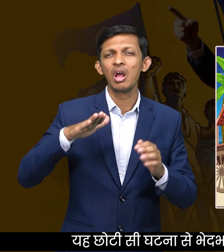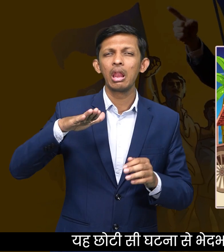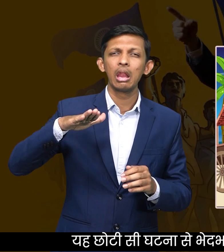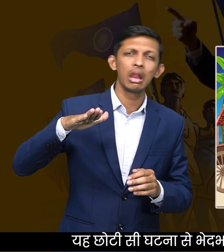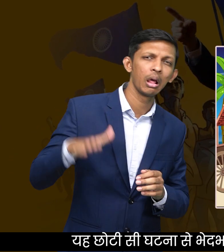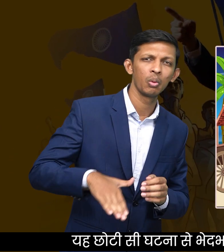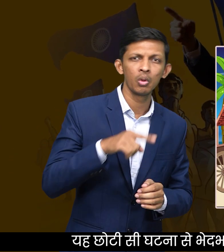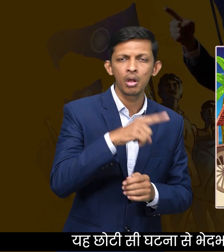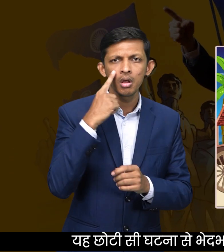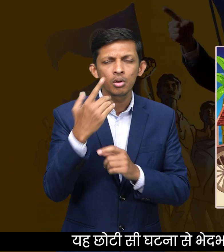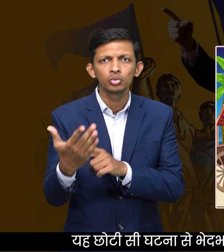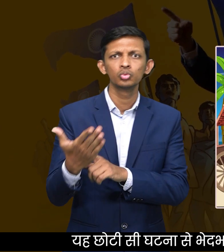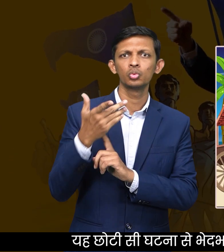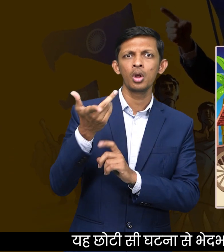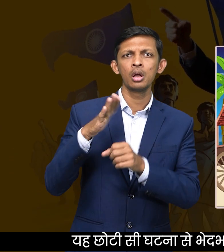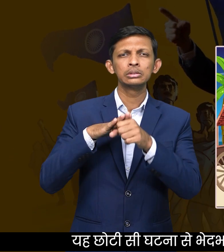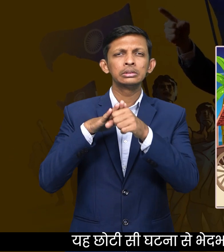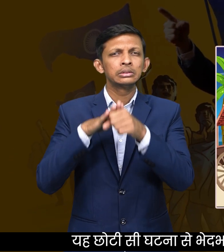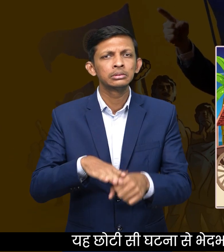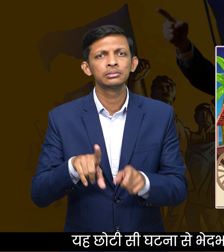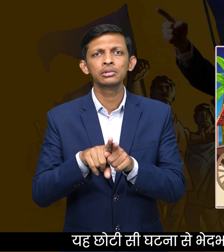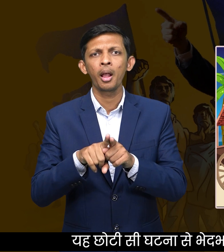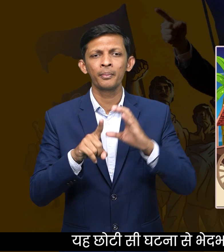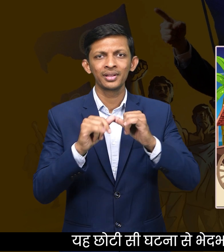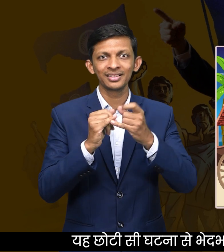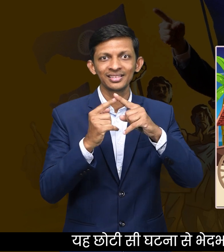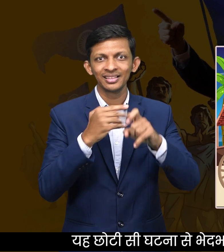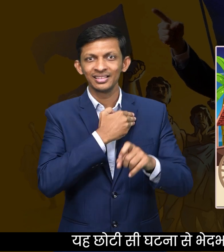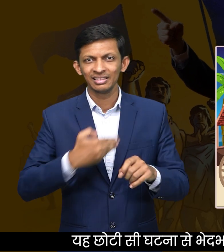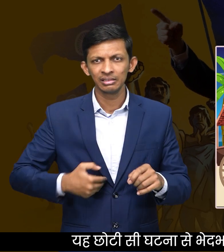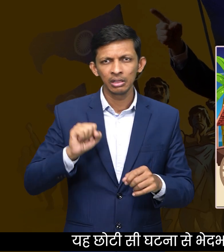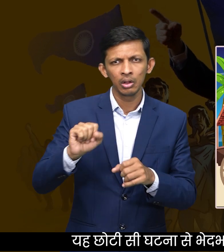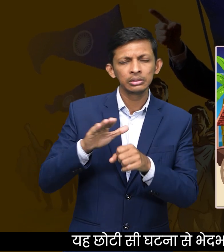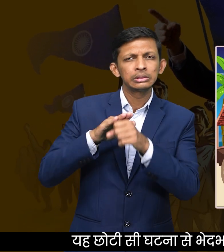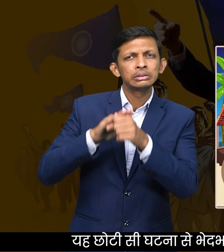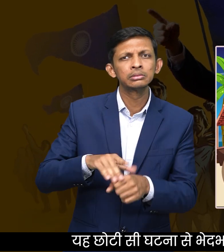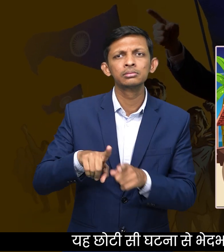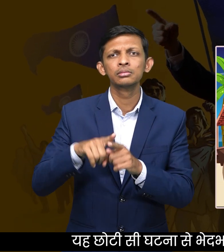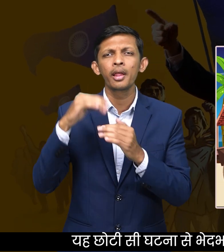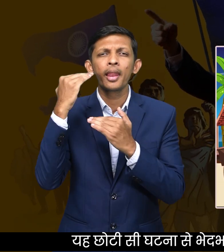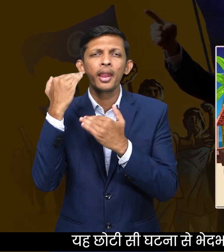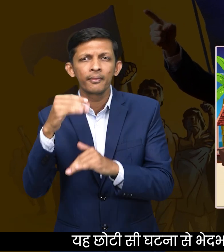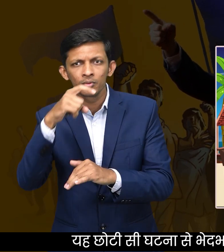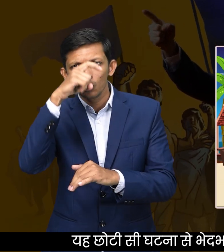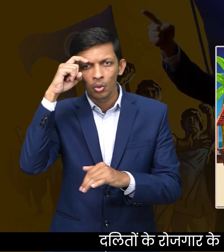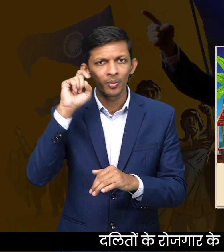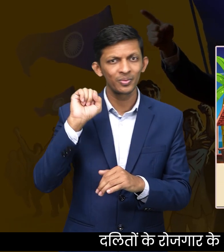छोटी सी घटना से भेदभाव को दर्शाती है। इस प्रकार जातिगत भेदभाव दलितों